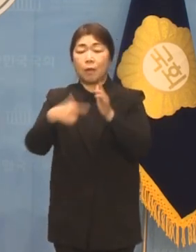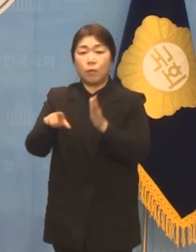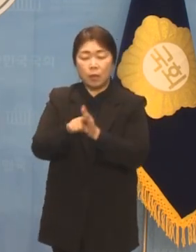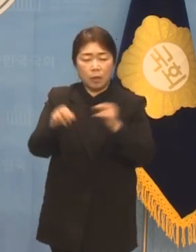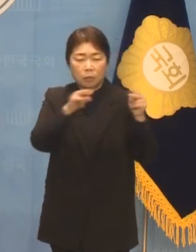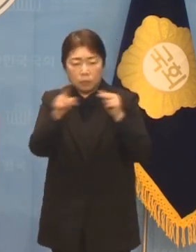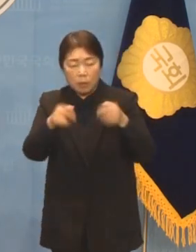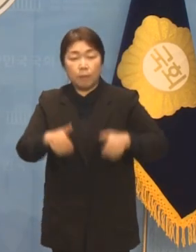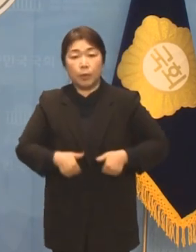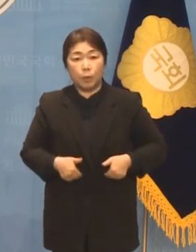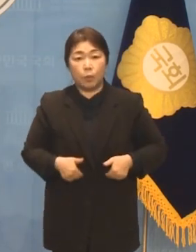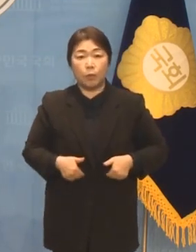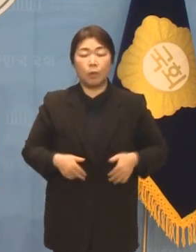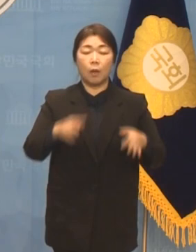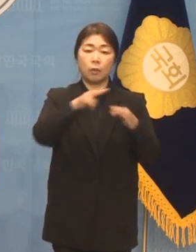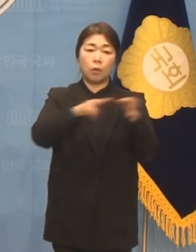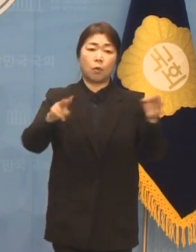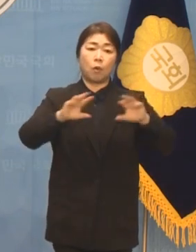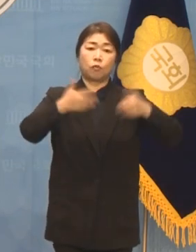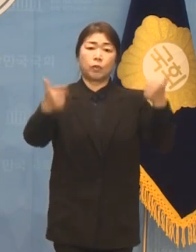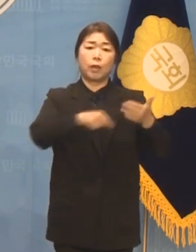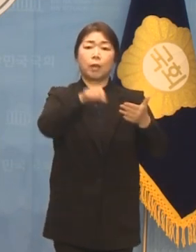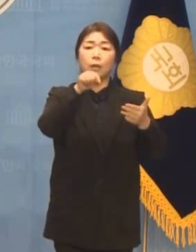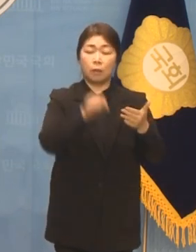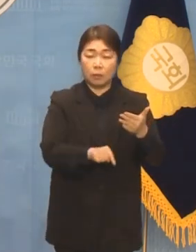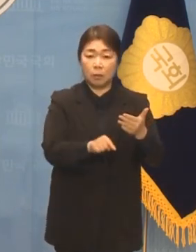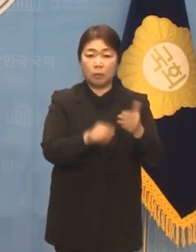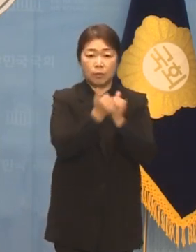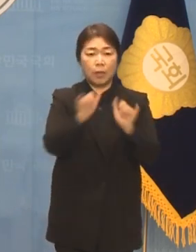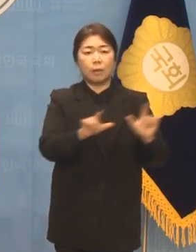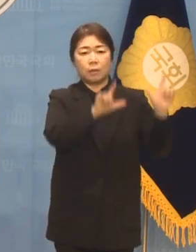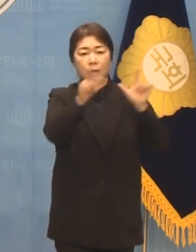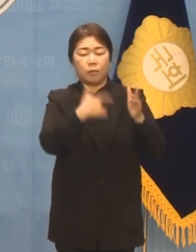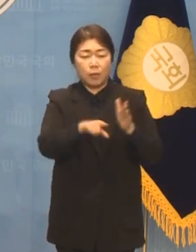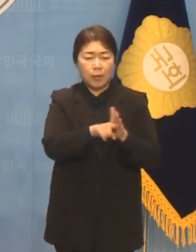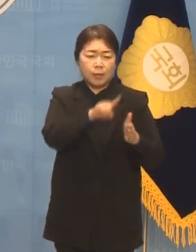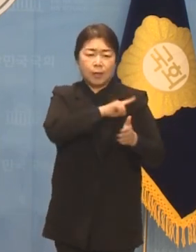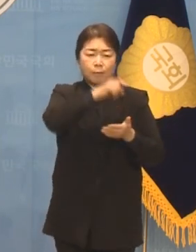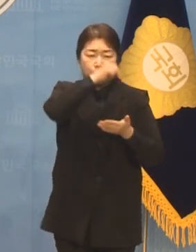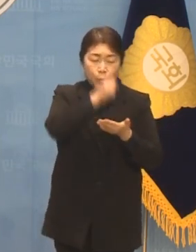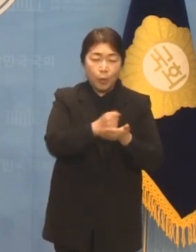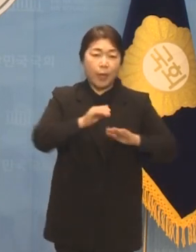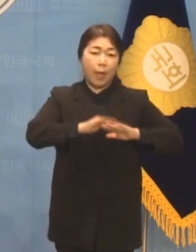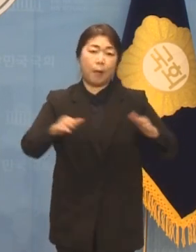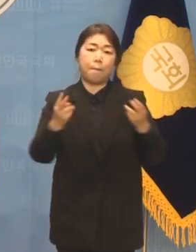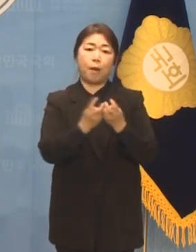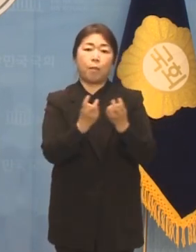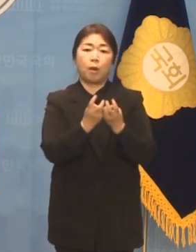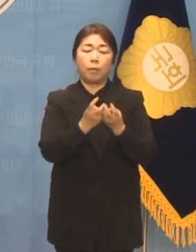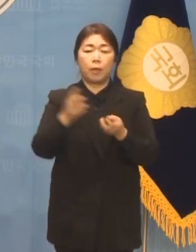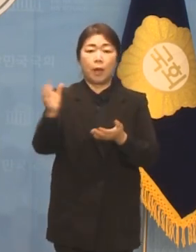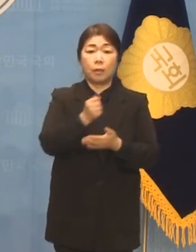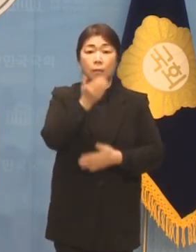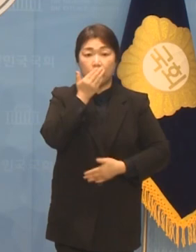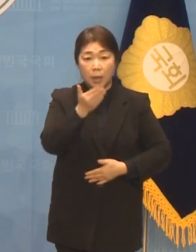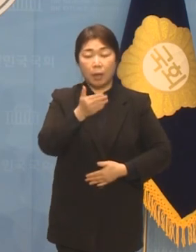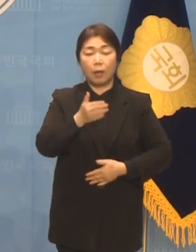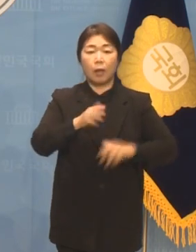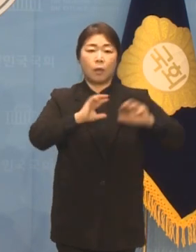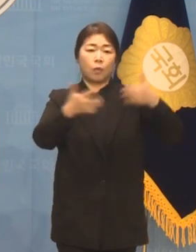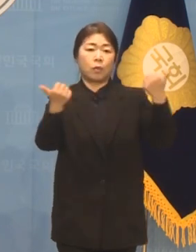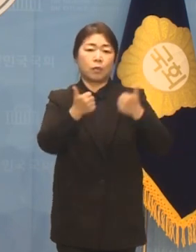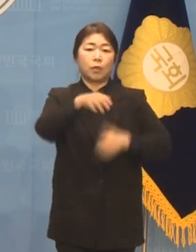여의도 국회가 국민 삶을 위해 최적의 해를 찾아가는 토론 정치의